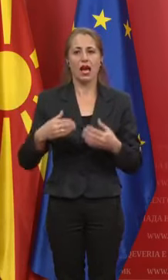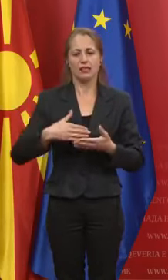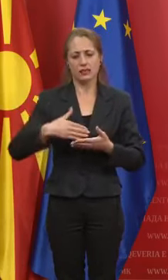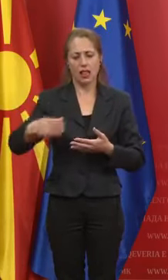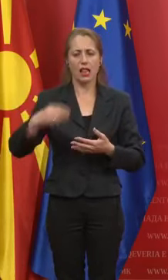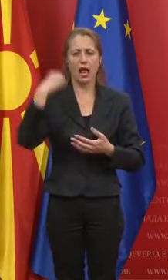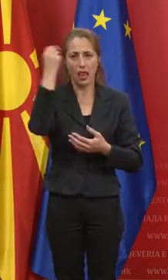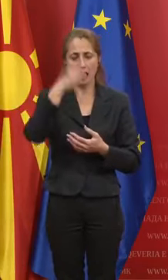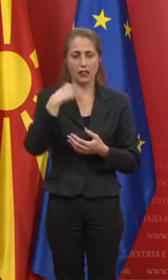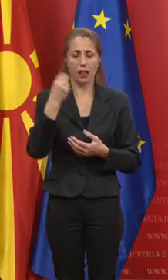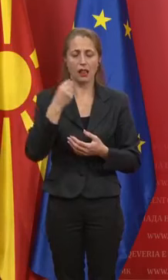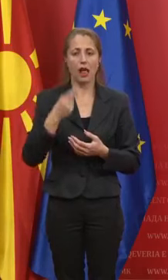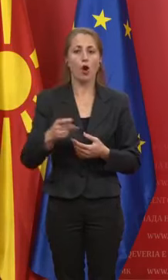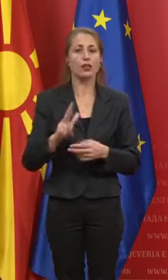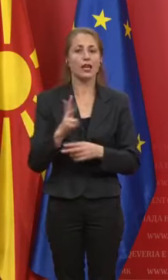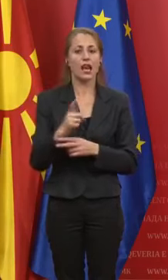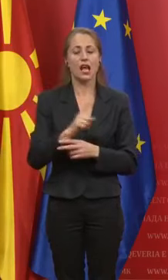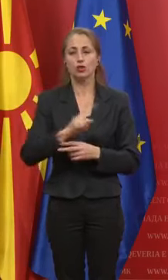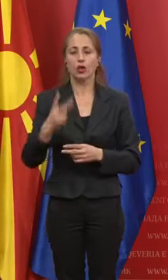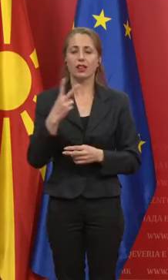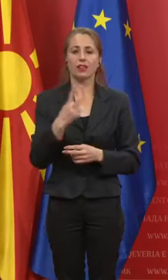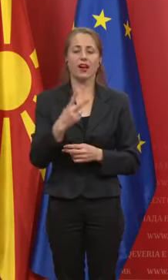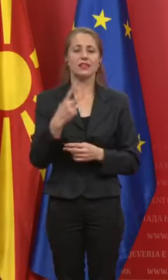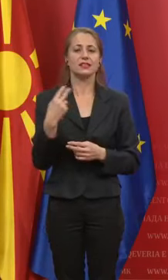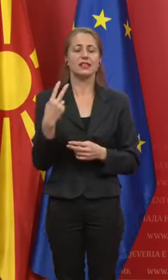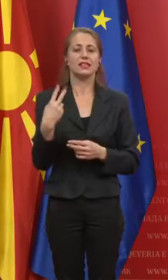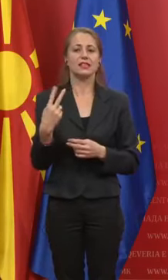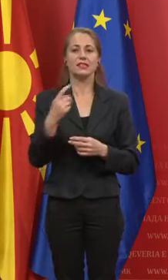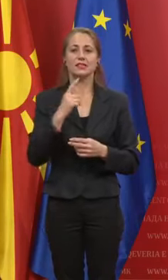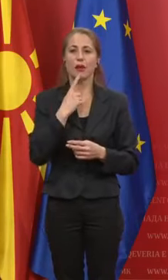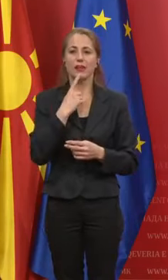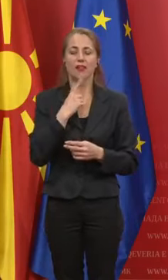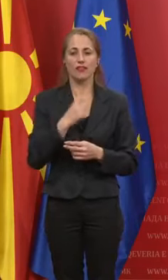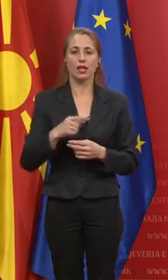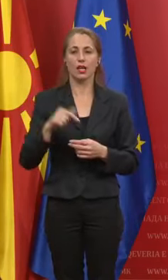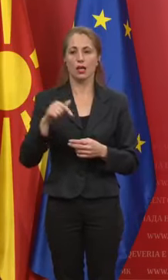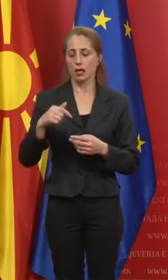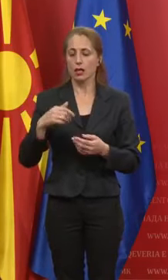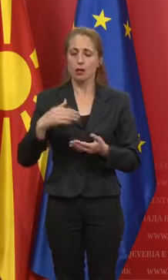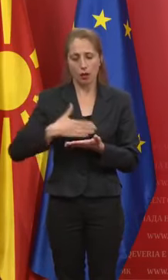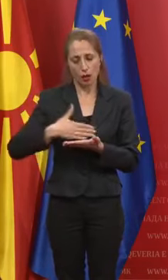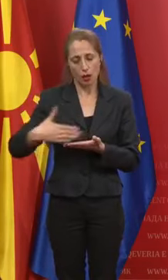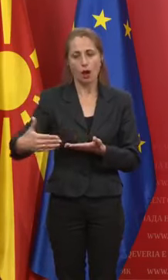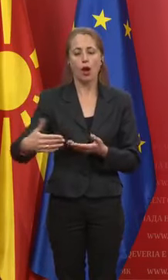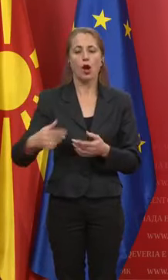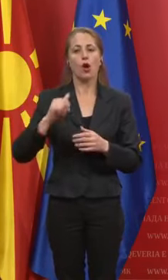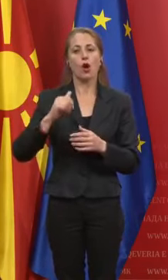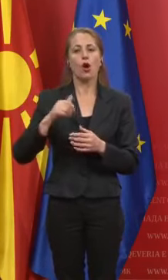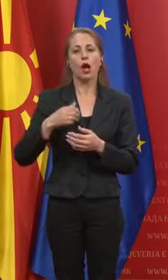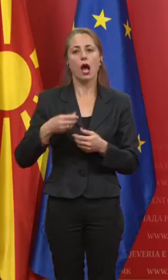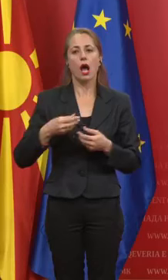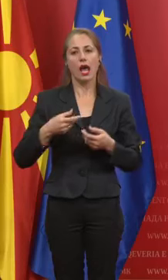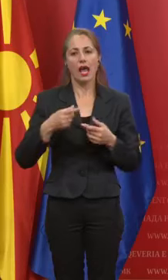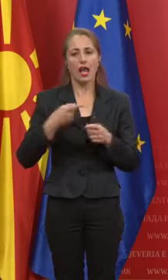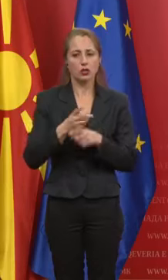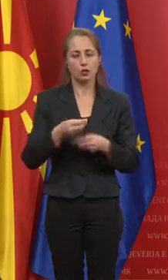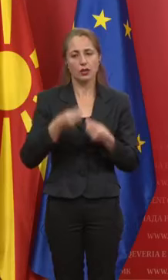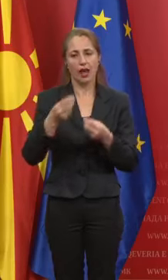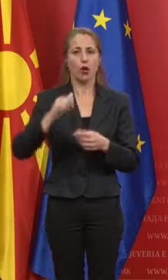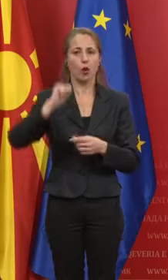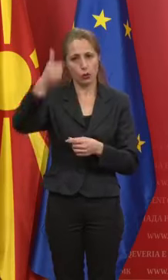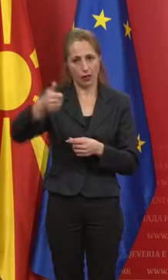недела, тоа е од 13 до 20 септември, ќе биде достапна во текот на утрешниот